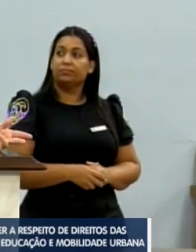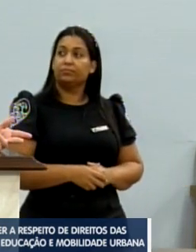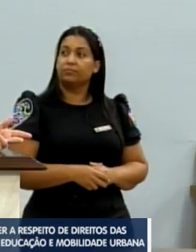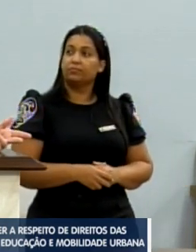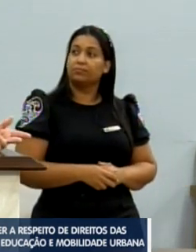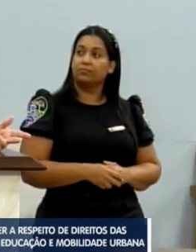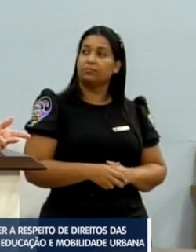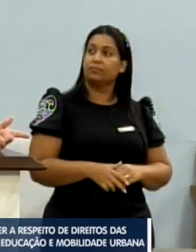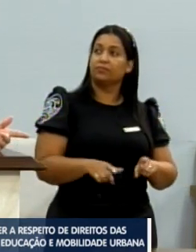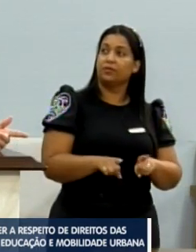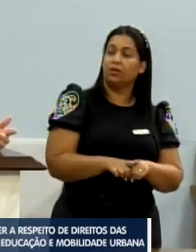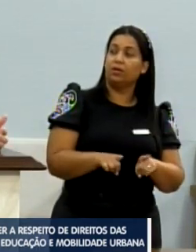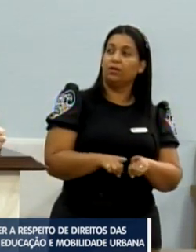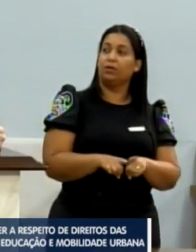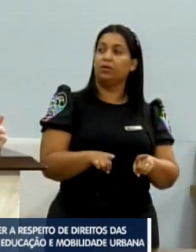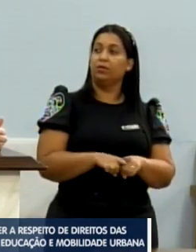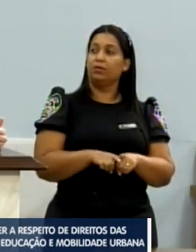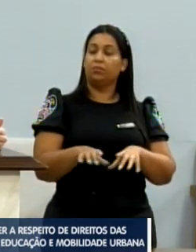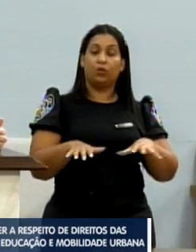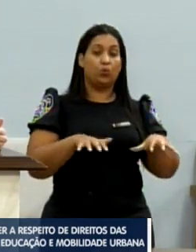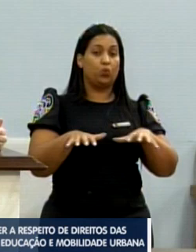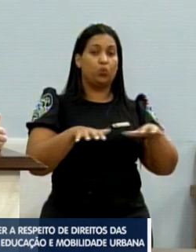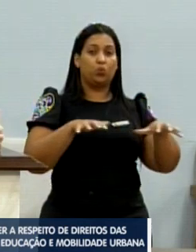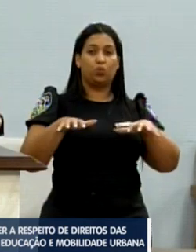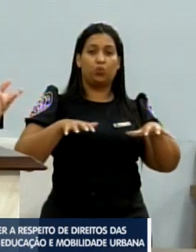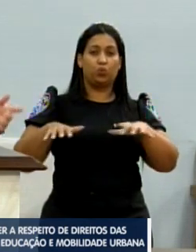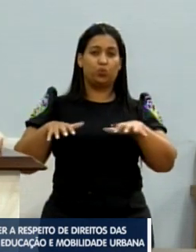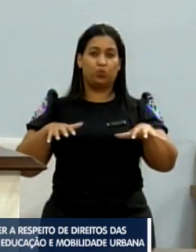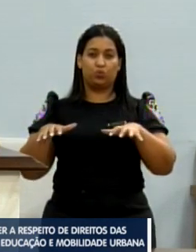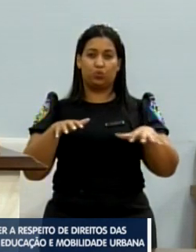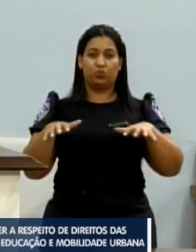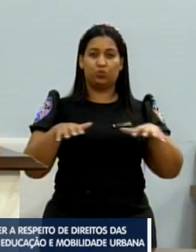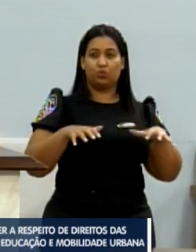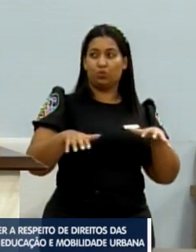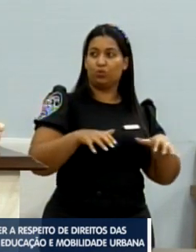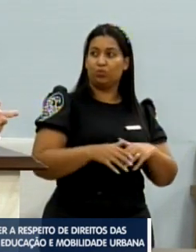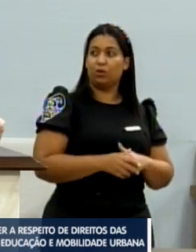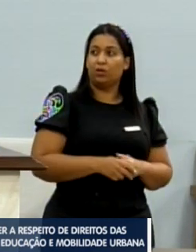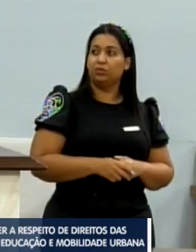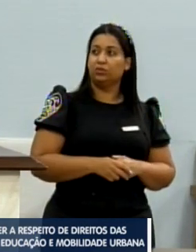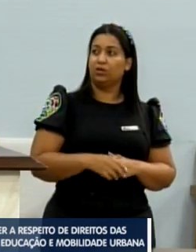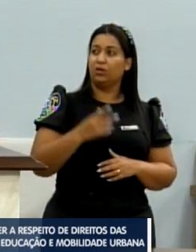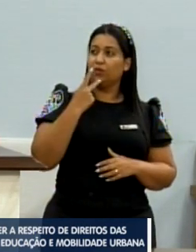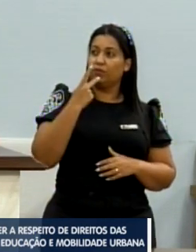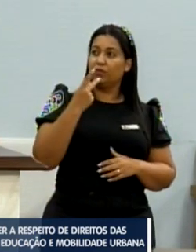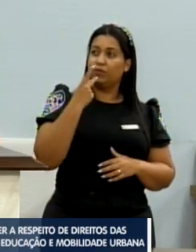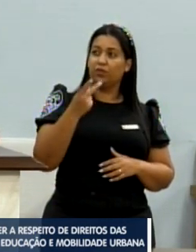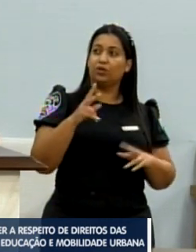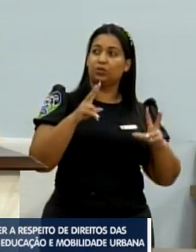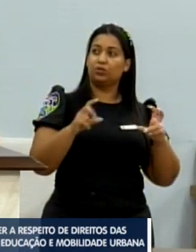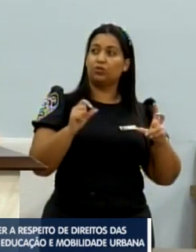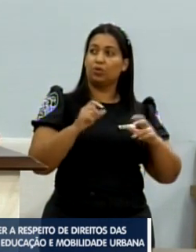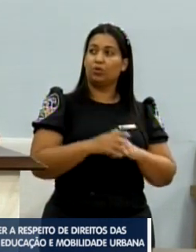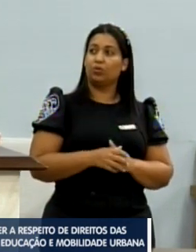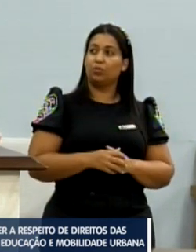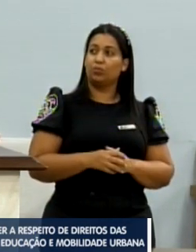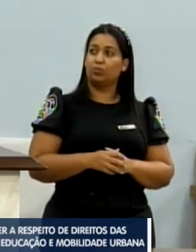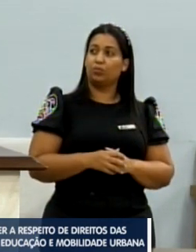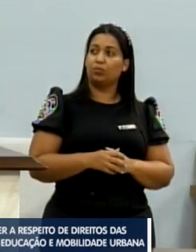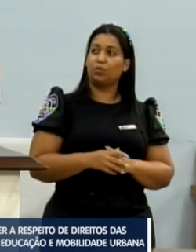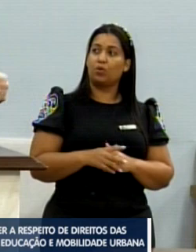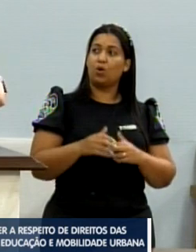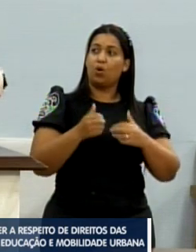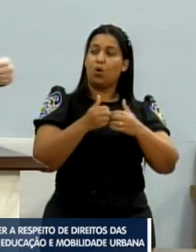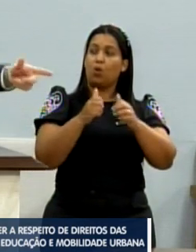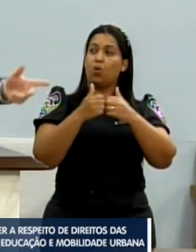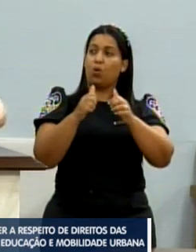Alternativas de mobilidade urbana. Não faz muito tempo estive numa TV daqui da cidade falando sobre corte de linha de